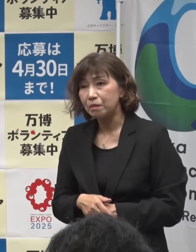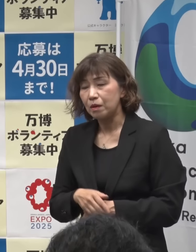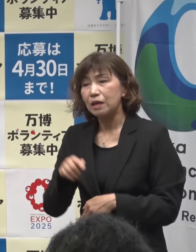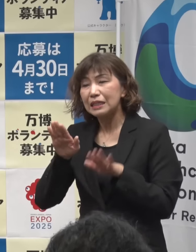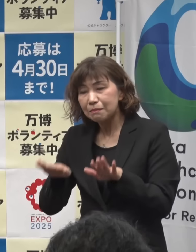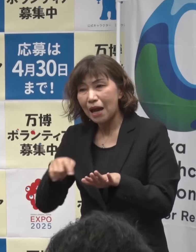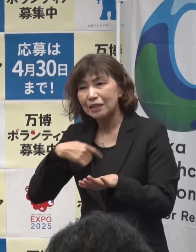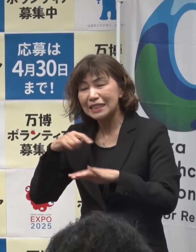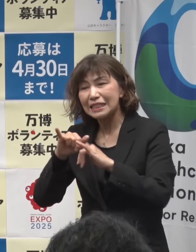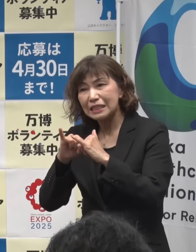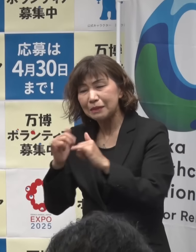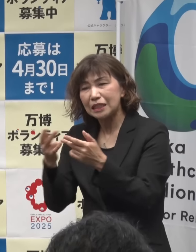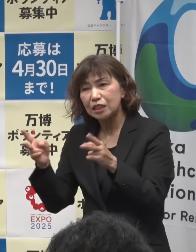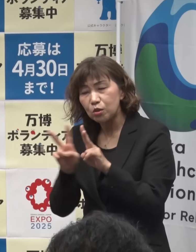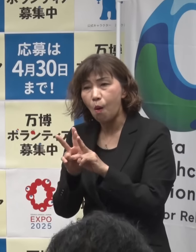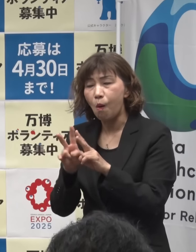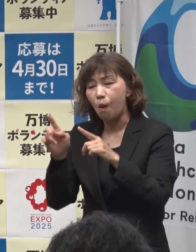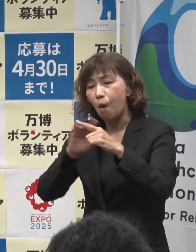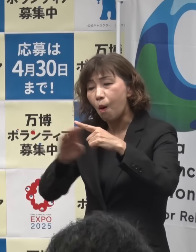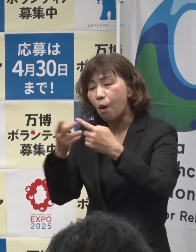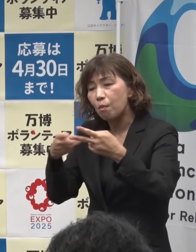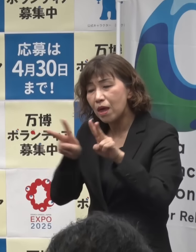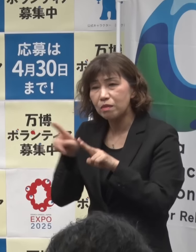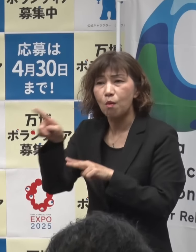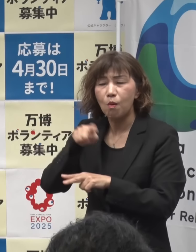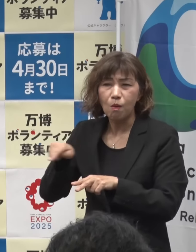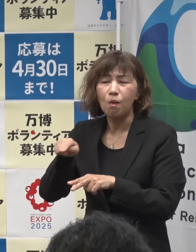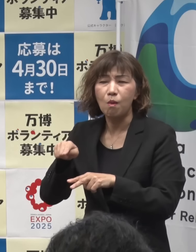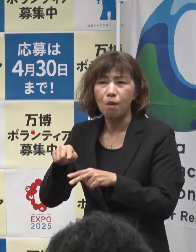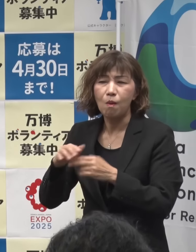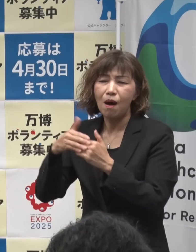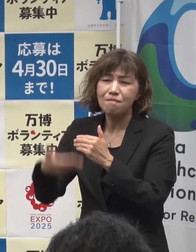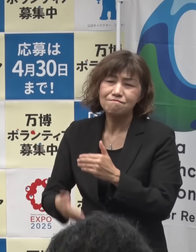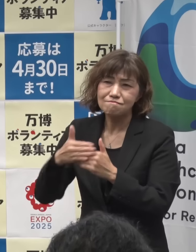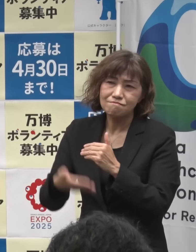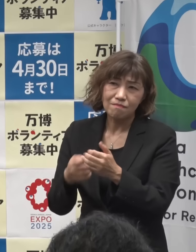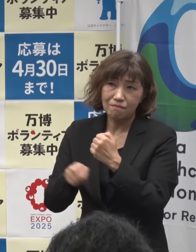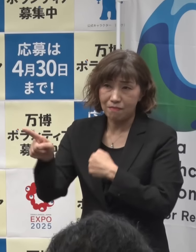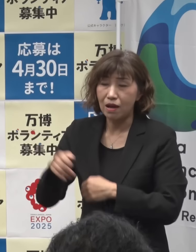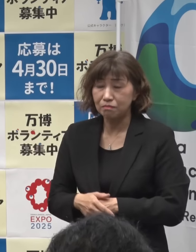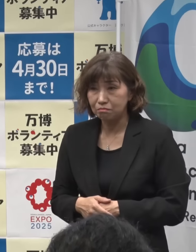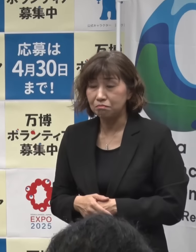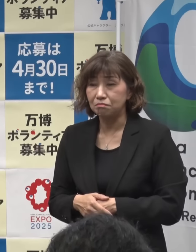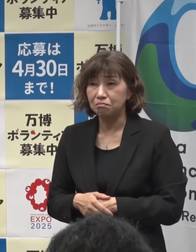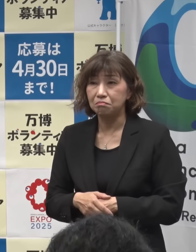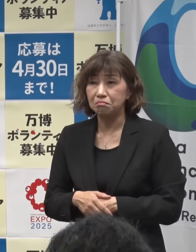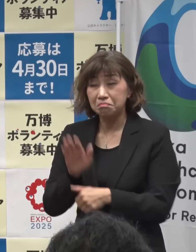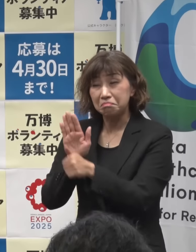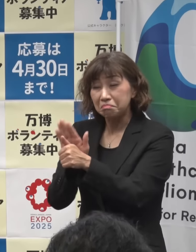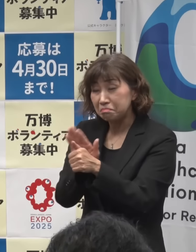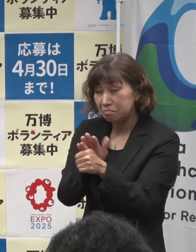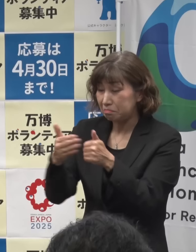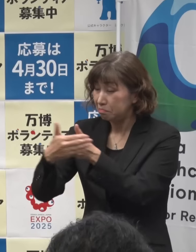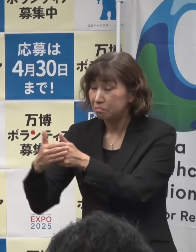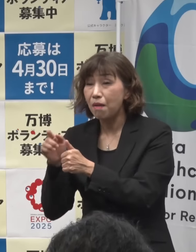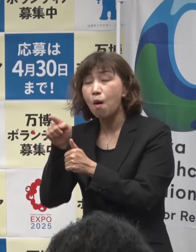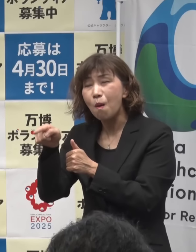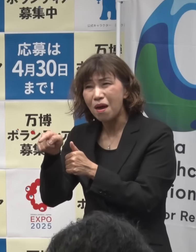ないと、自公政権においては僕はやってないと思ってます。身近な自分たちを支援してくれる人から票を受